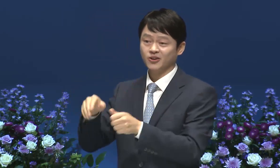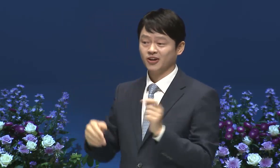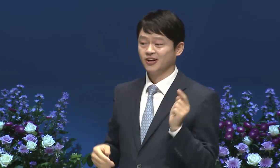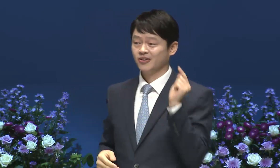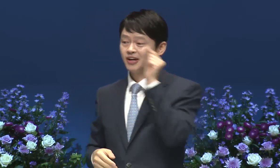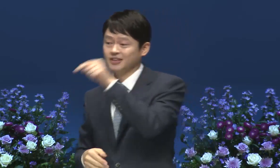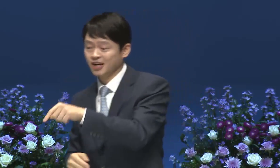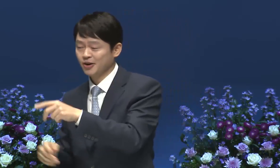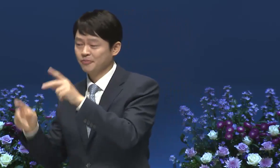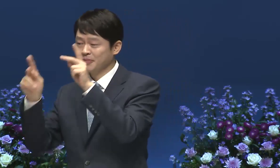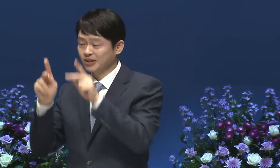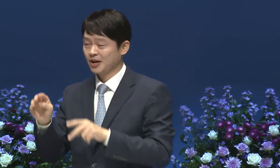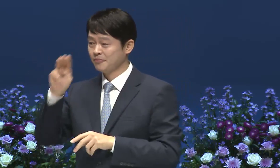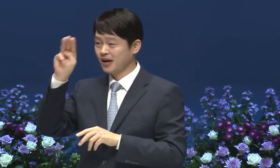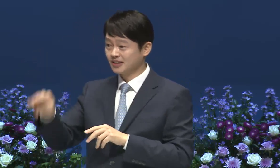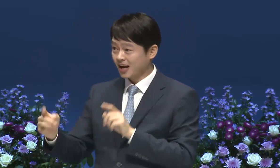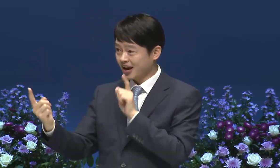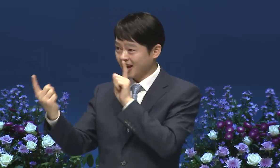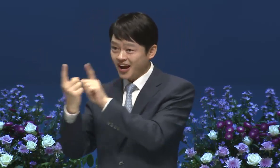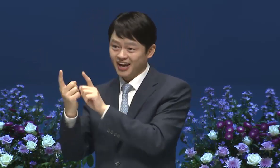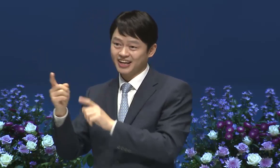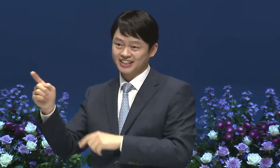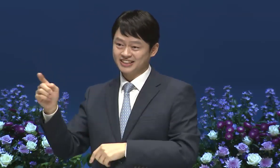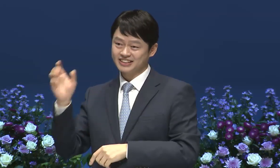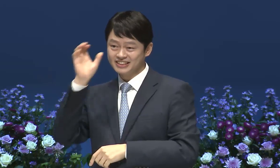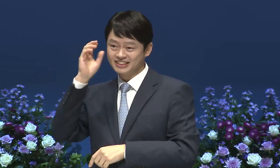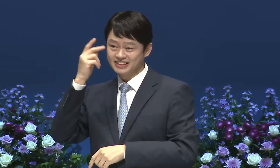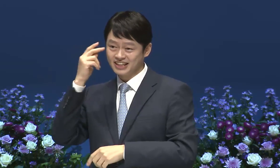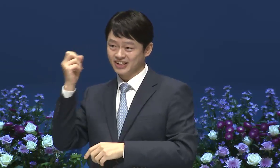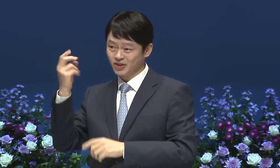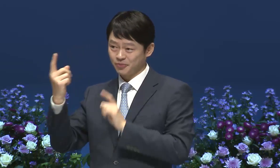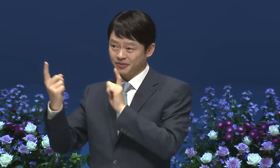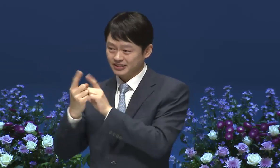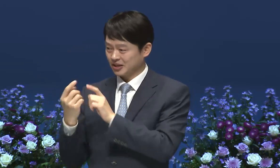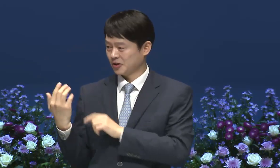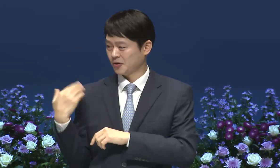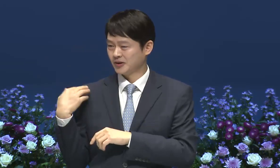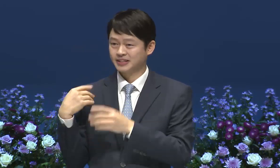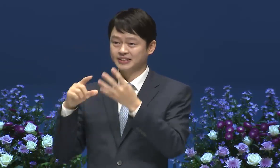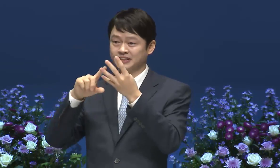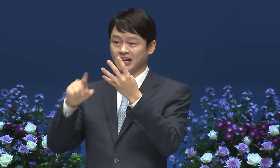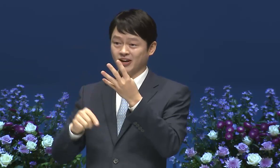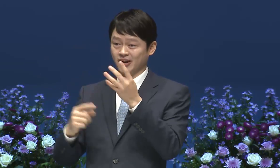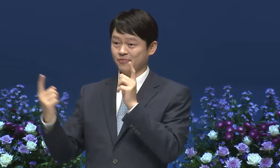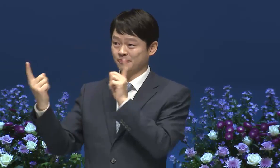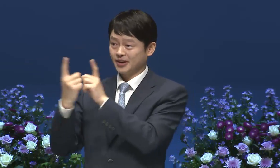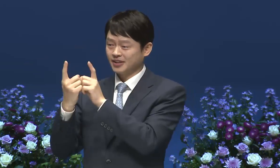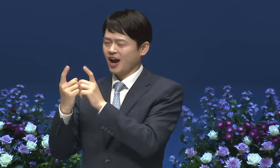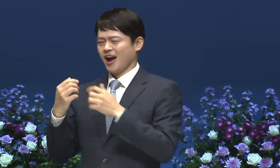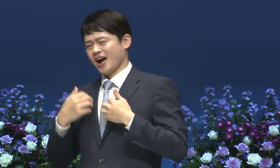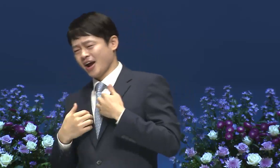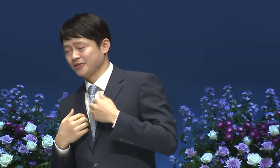지났습니다. 그러고 제가 올해 2월에 필리핀으로 파송을 받았죠. 그러면서 마닐라에서 페드로 장로님을